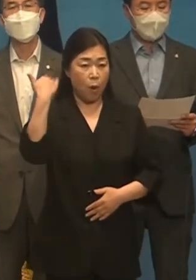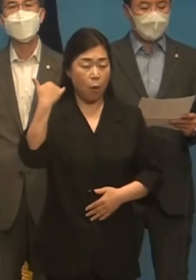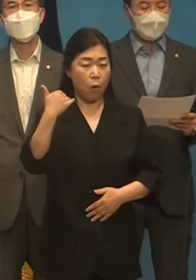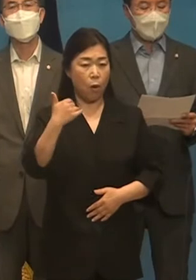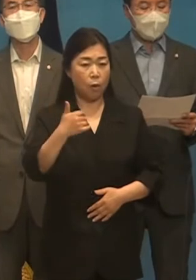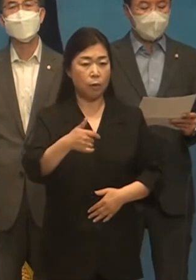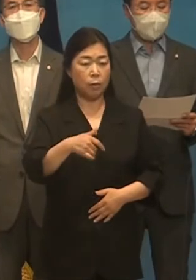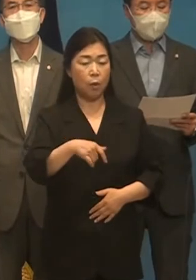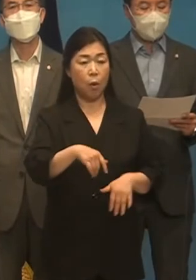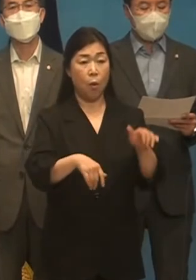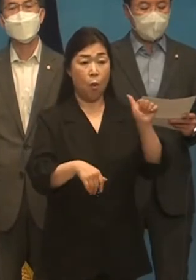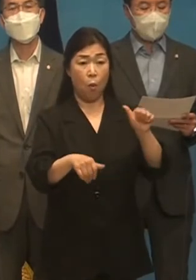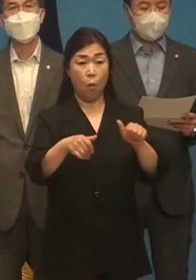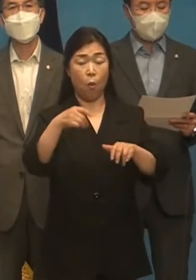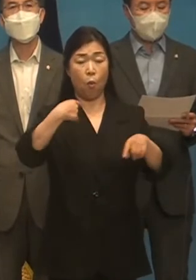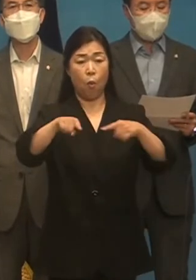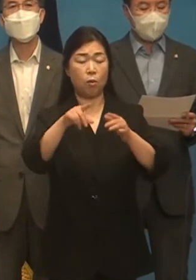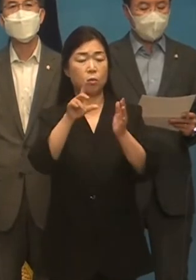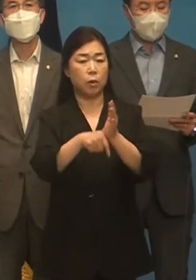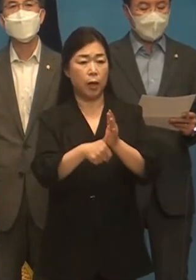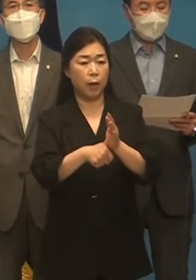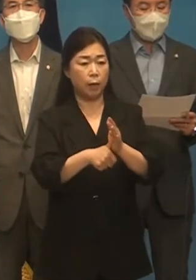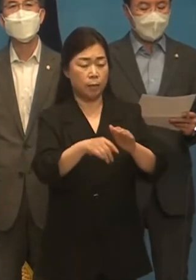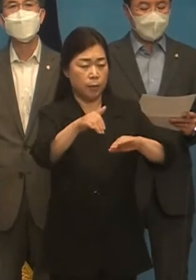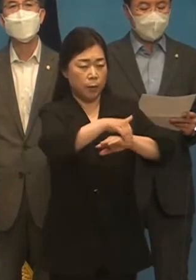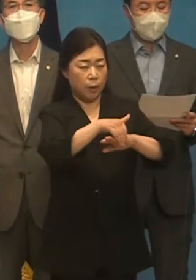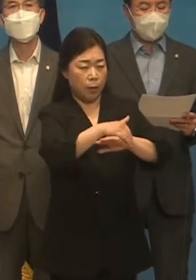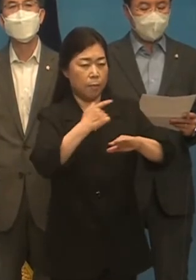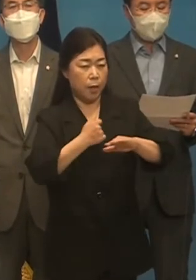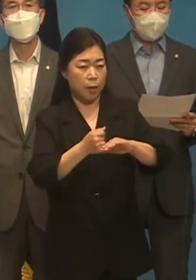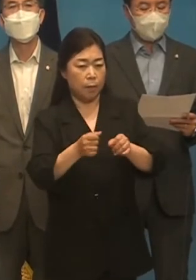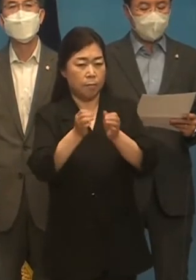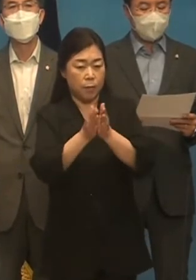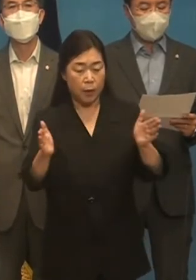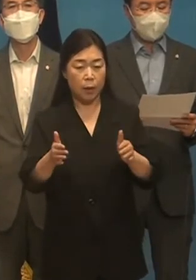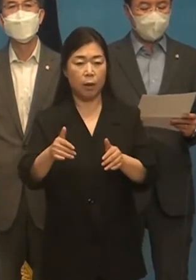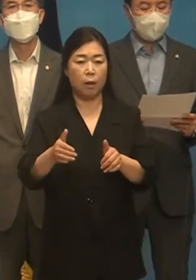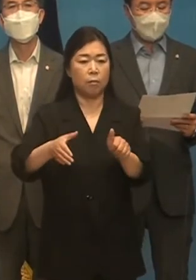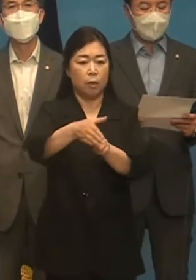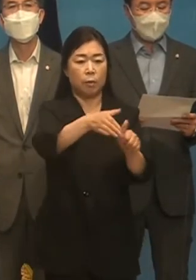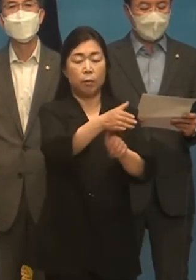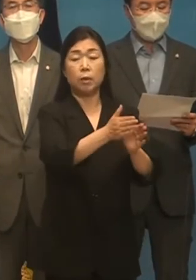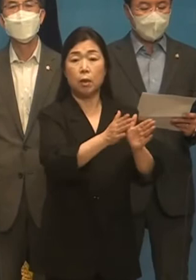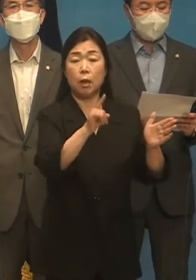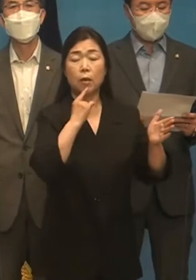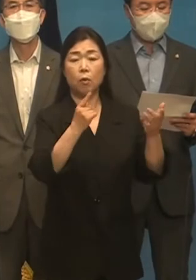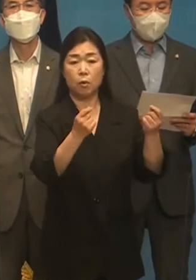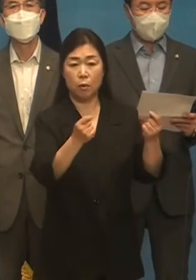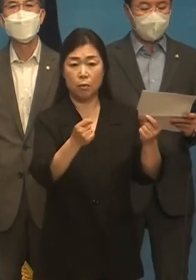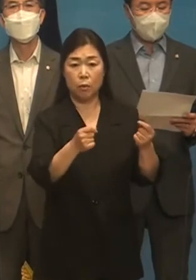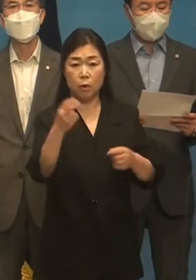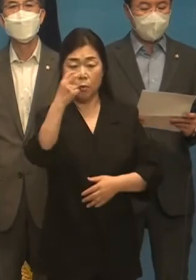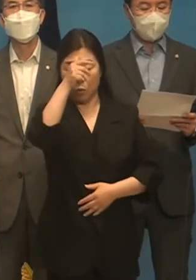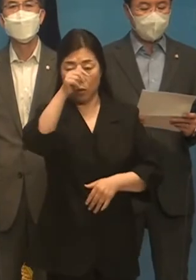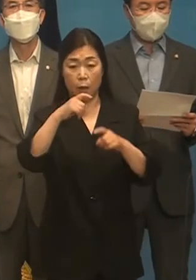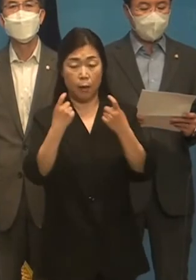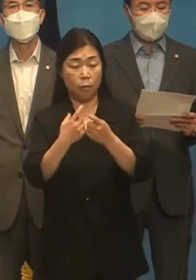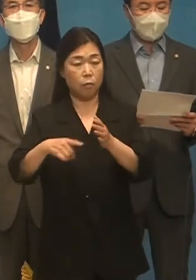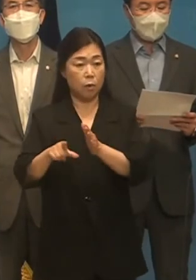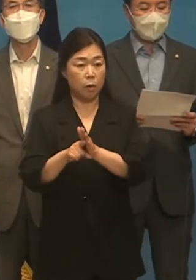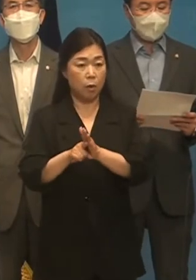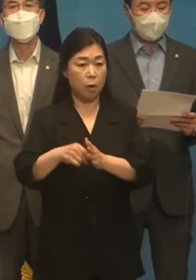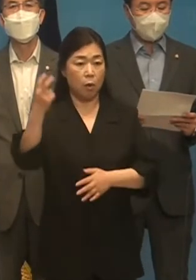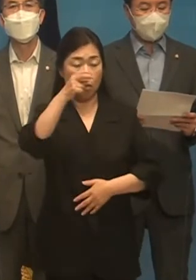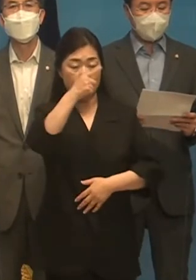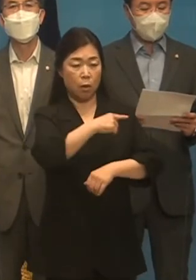공안 검사들이 시국 사건을 기획했던 것처럼 검찰총장 개인을 위해